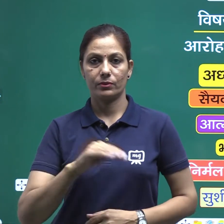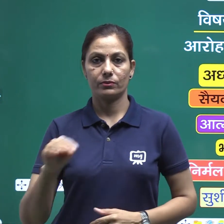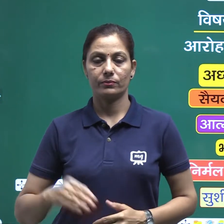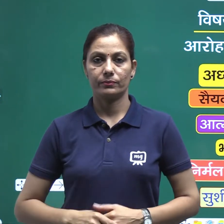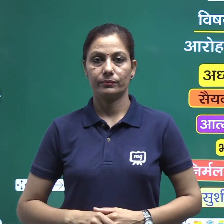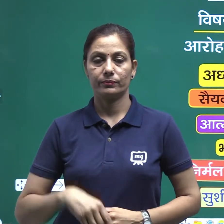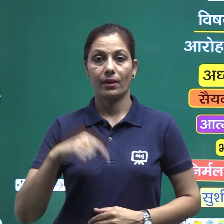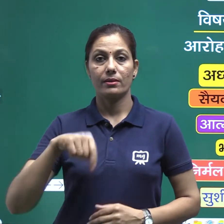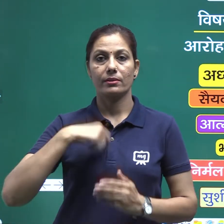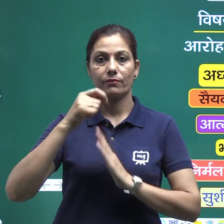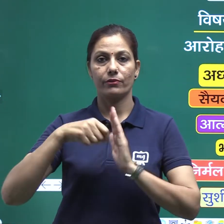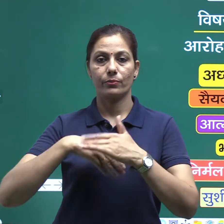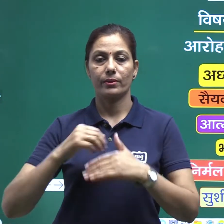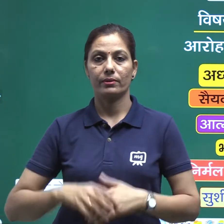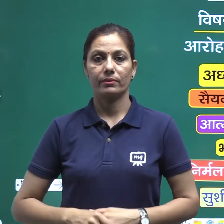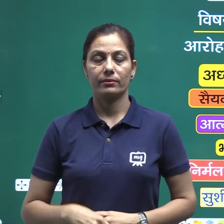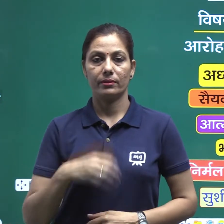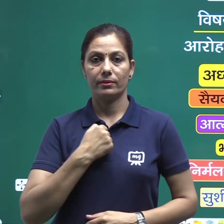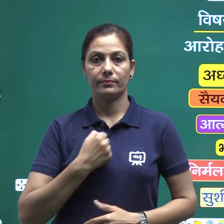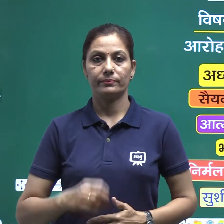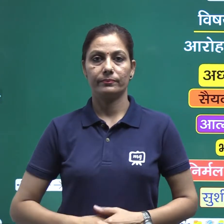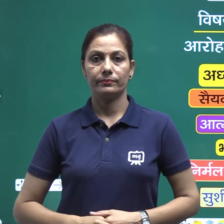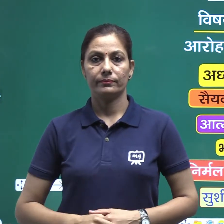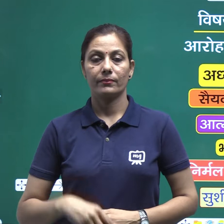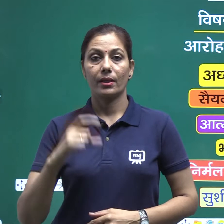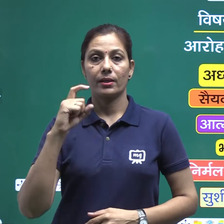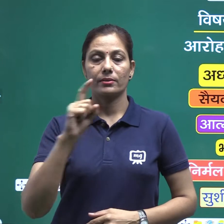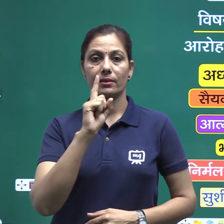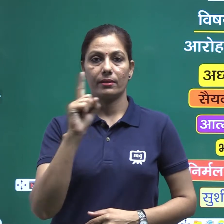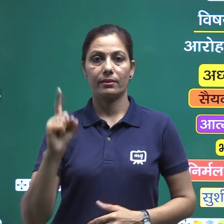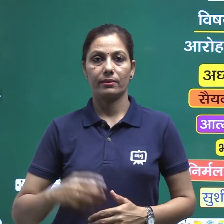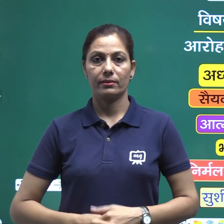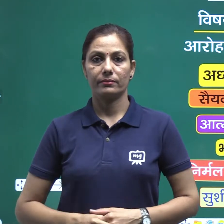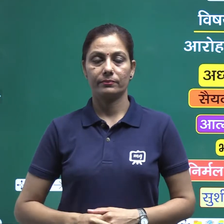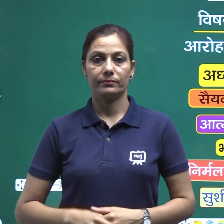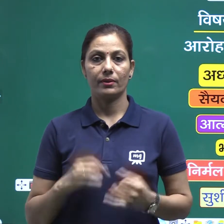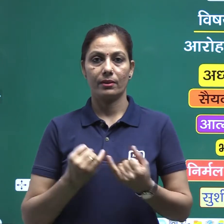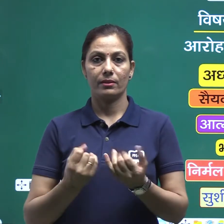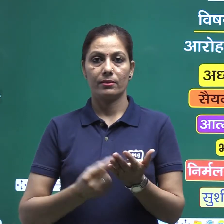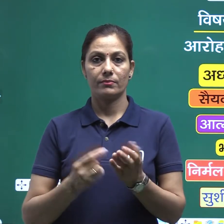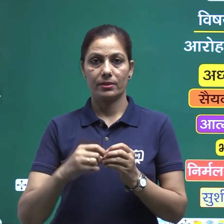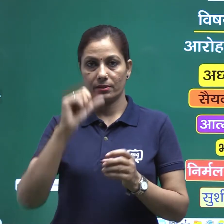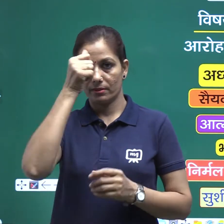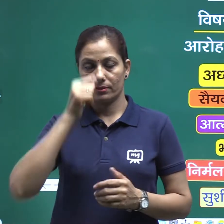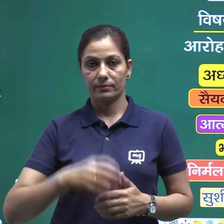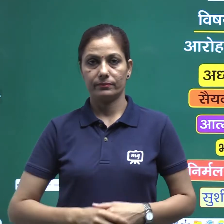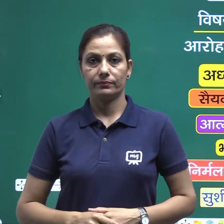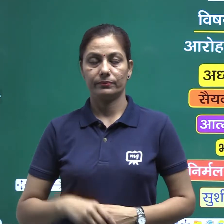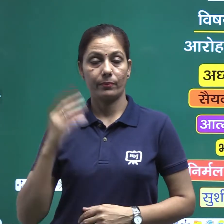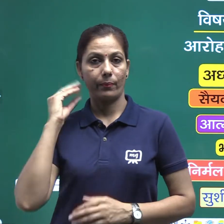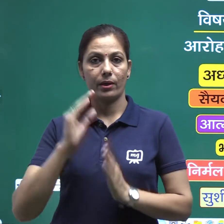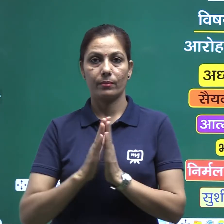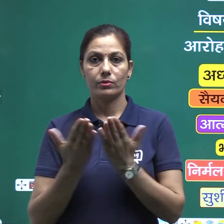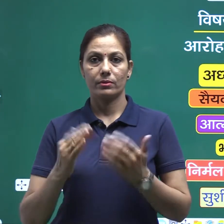बच्चों, आज के वीडियो में हम कक्षा 11 की हिंदी विषय की